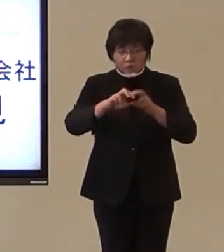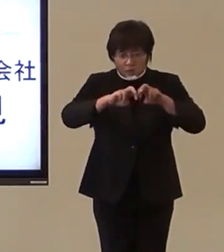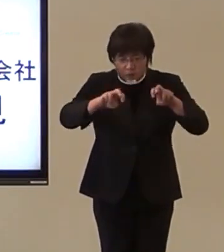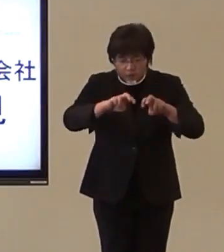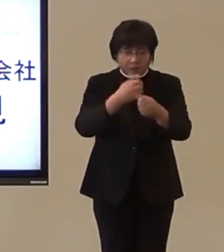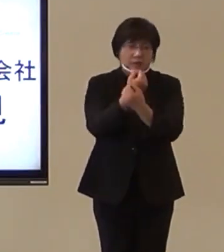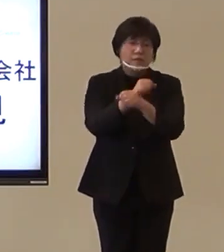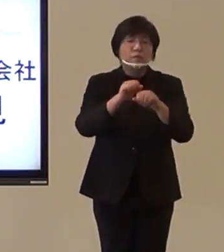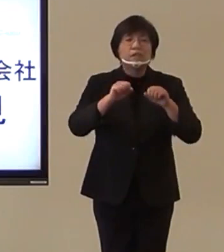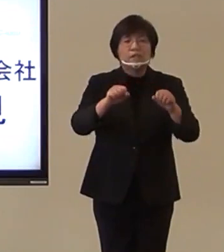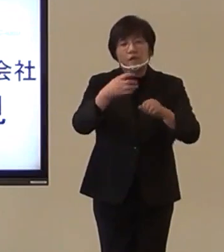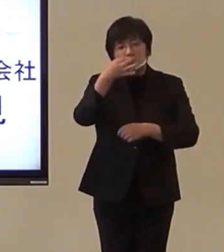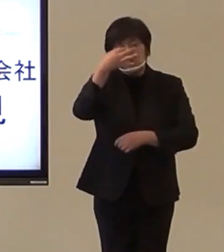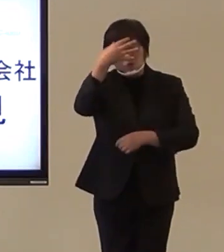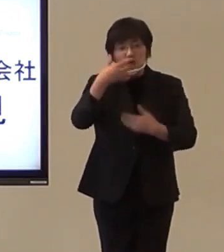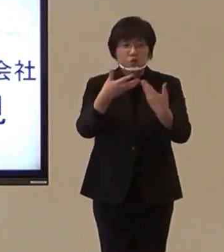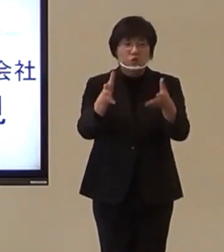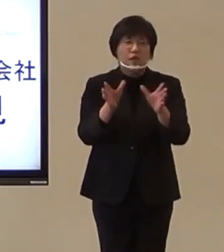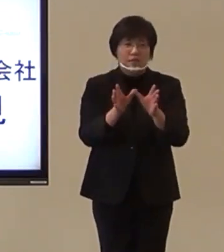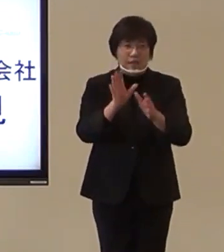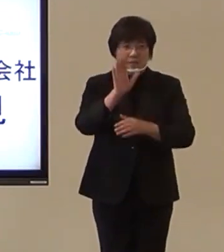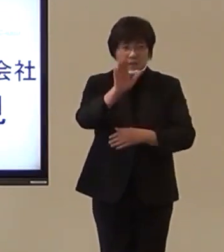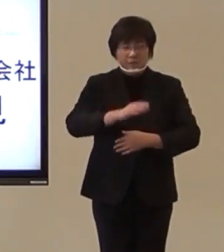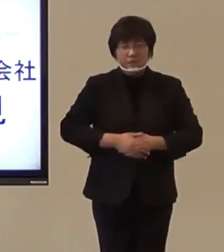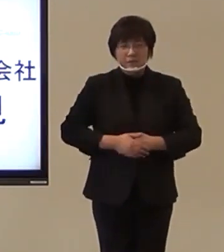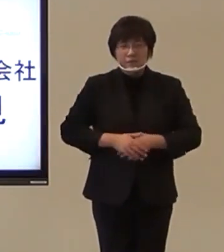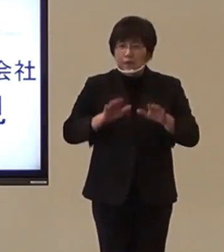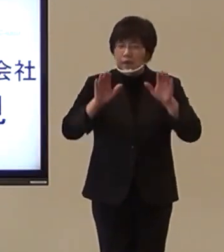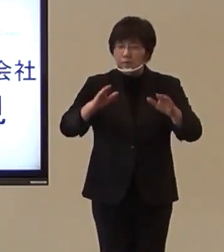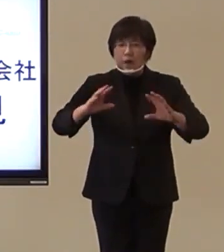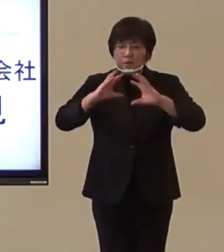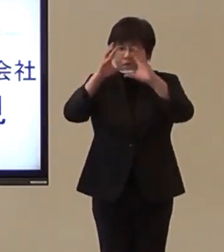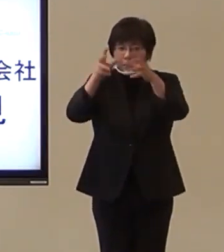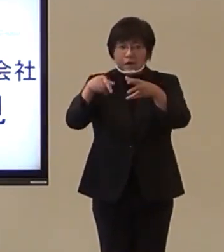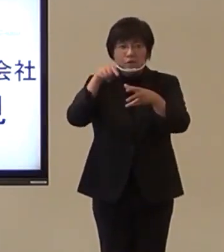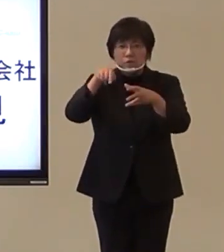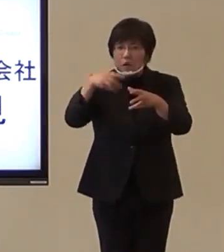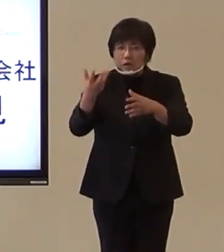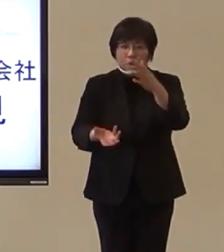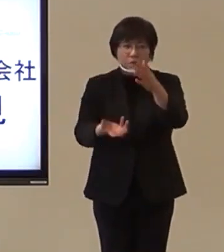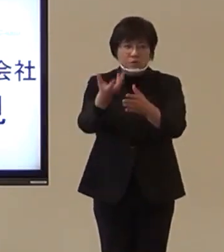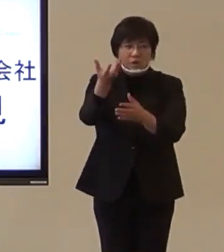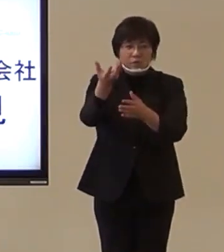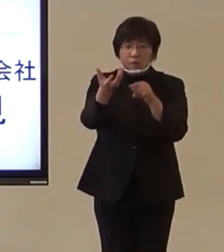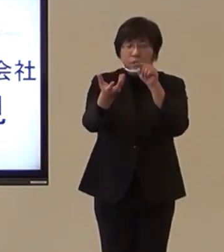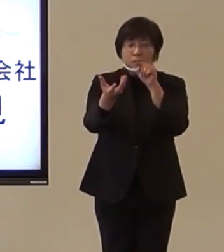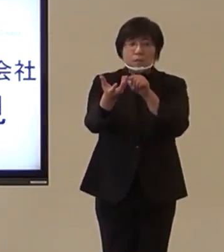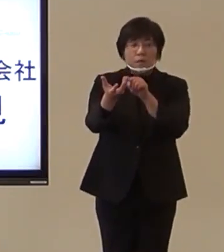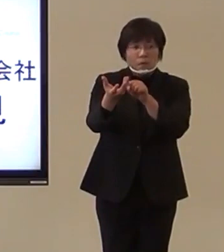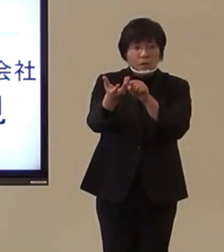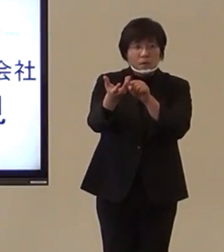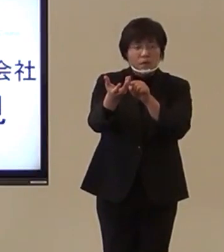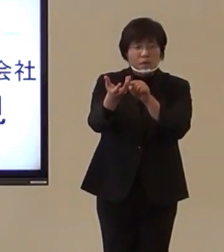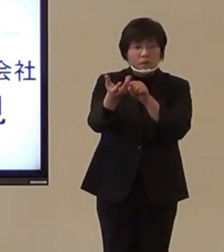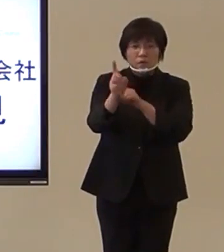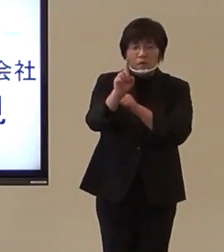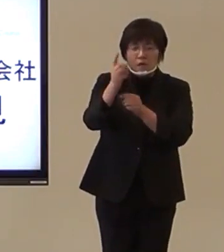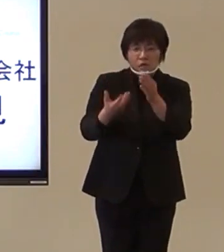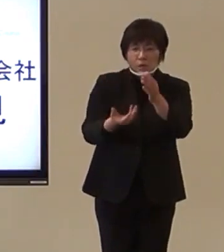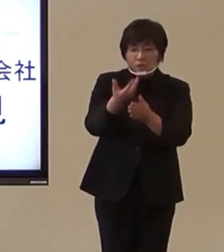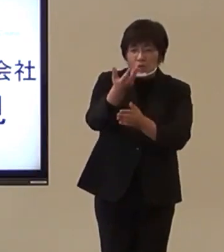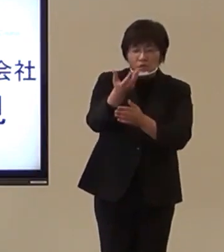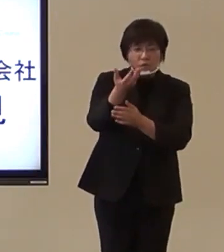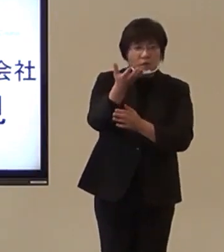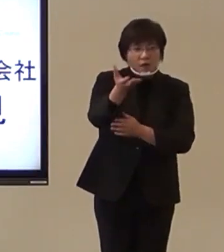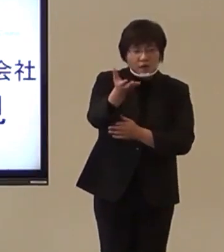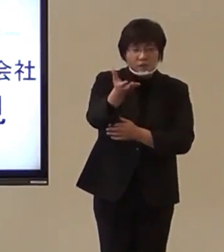ます。今ですね、世界で起こっていること、これはどんなことが起こっているんだ